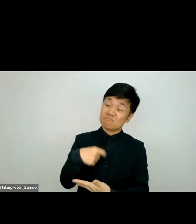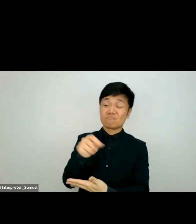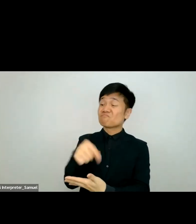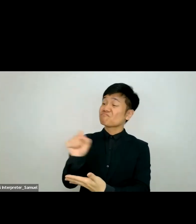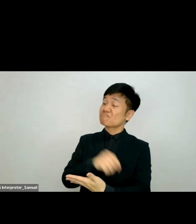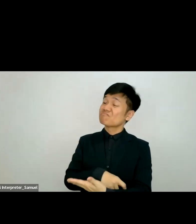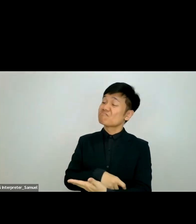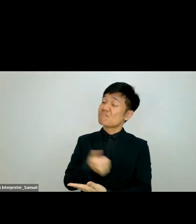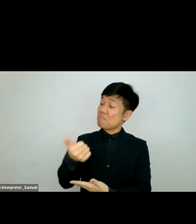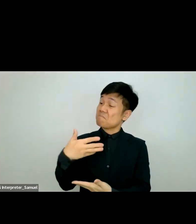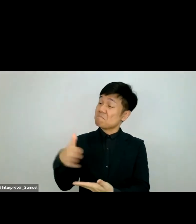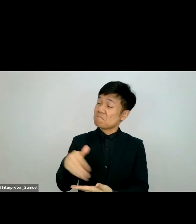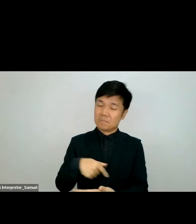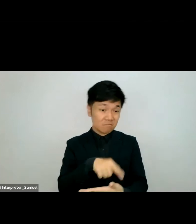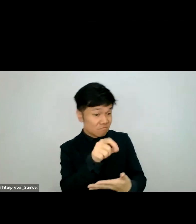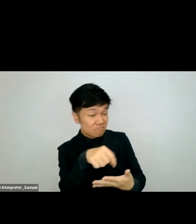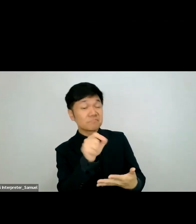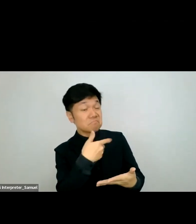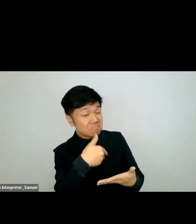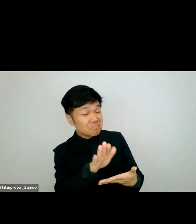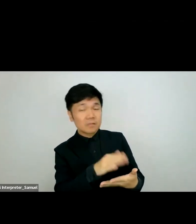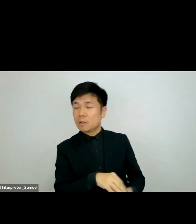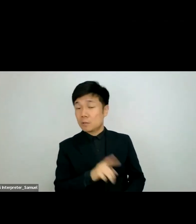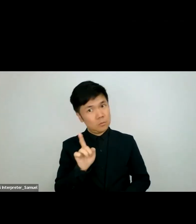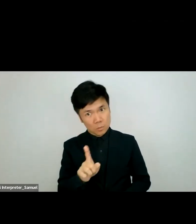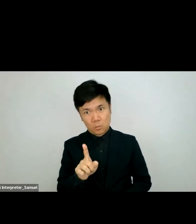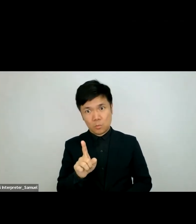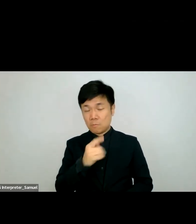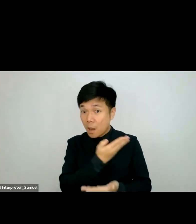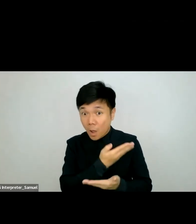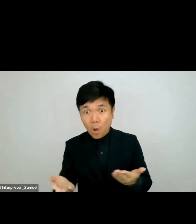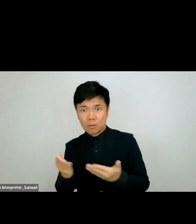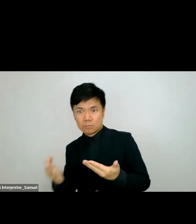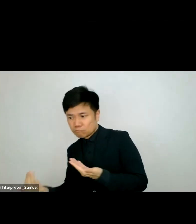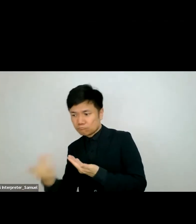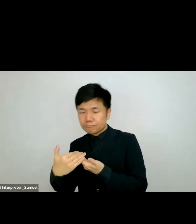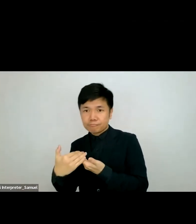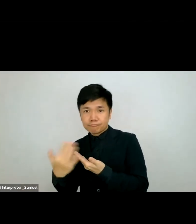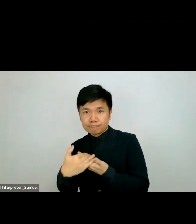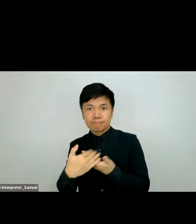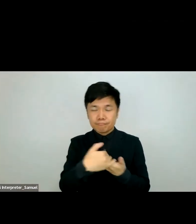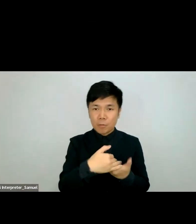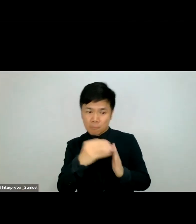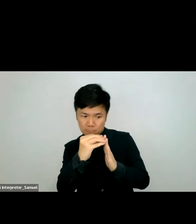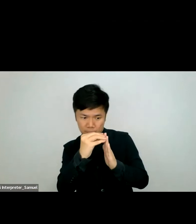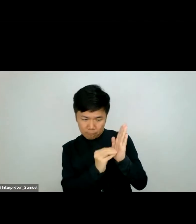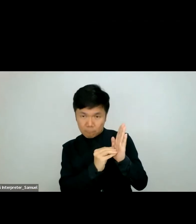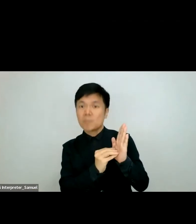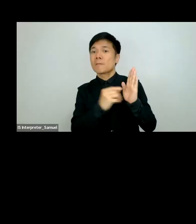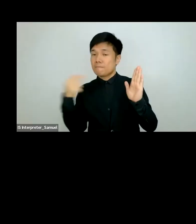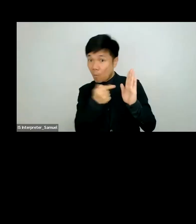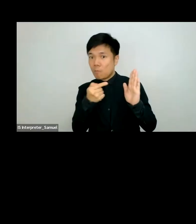Il faut prendre au sérieux toute la planification. Il faut avoir des